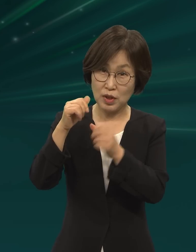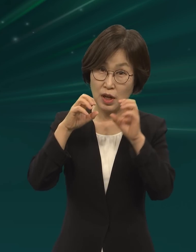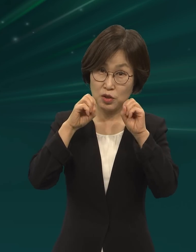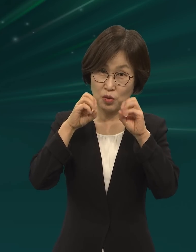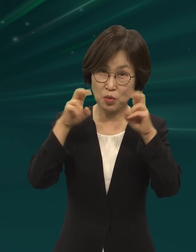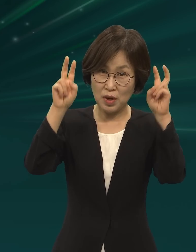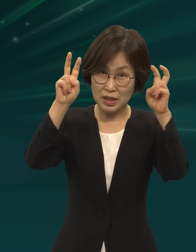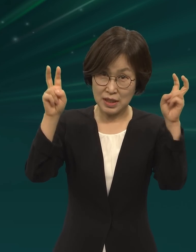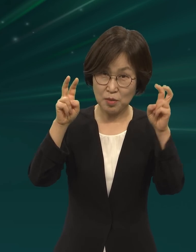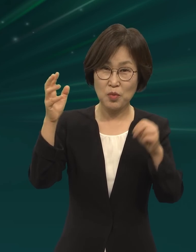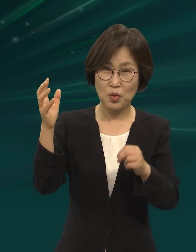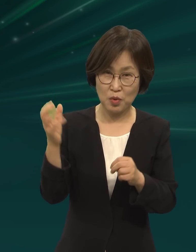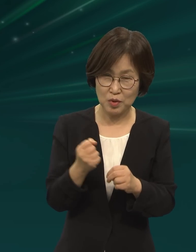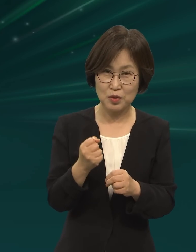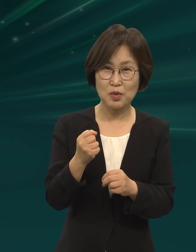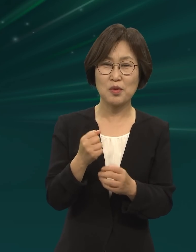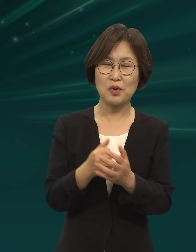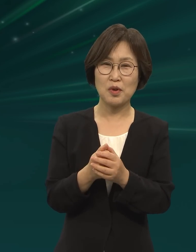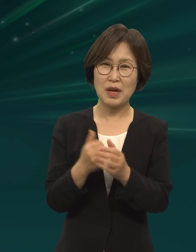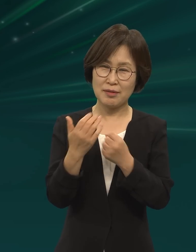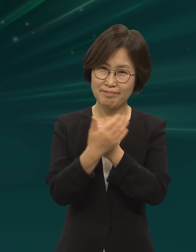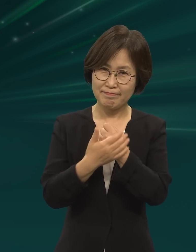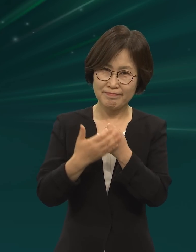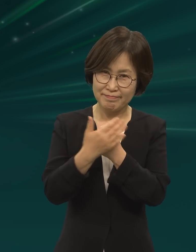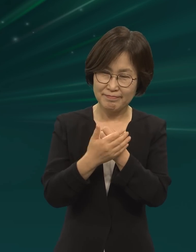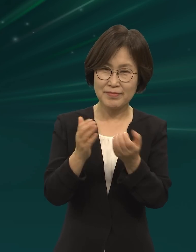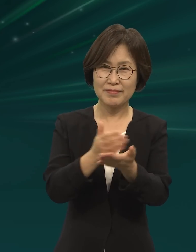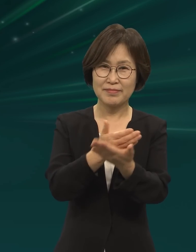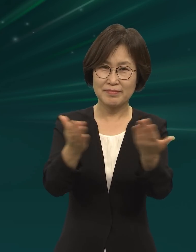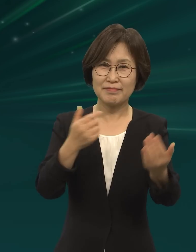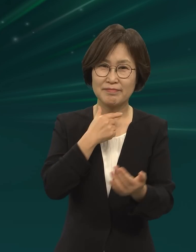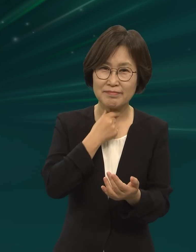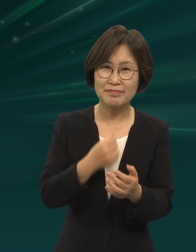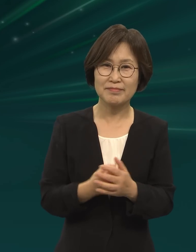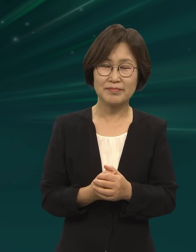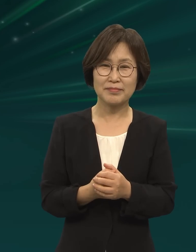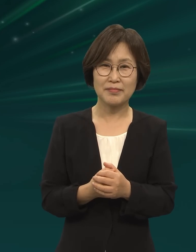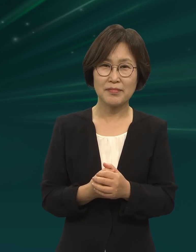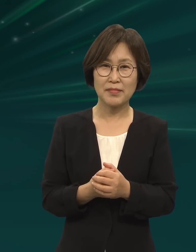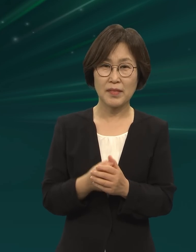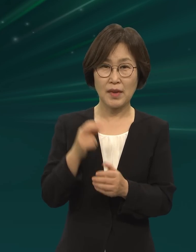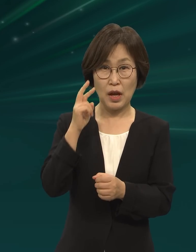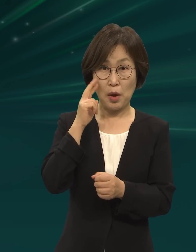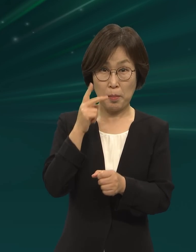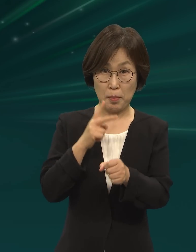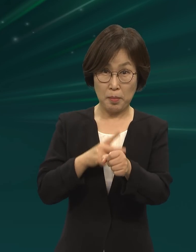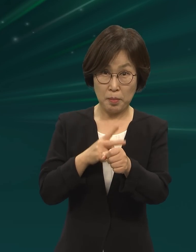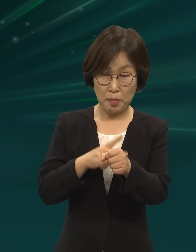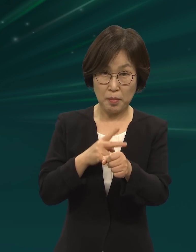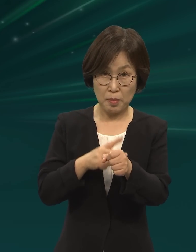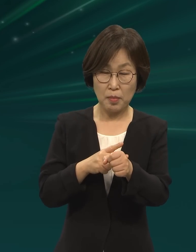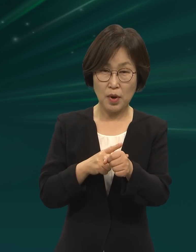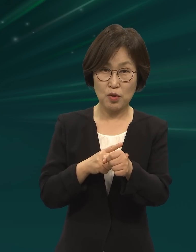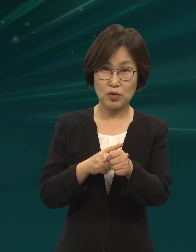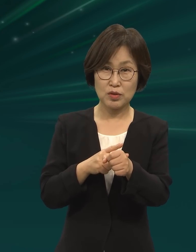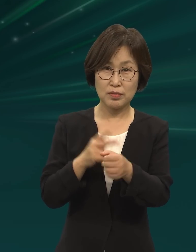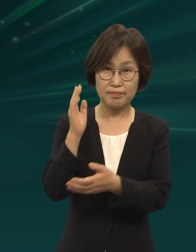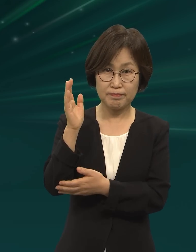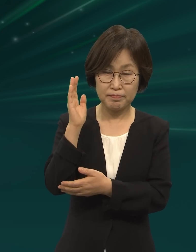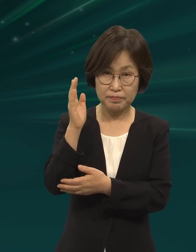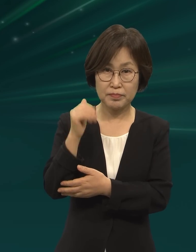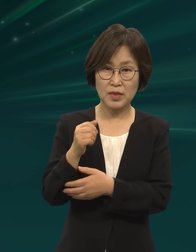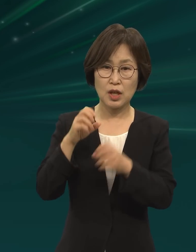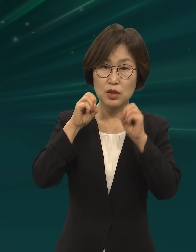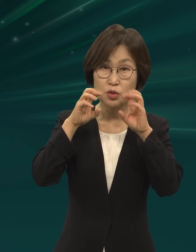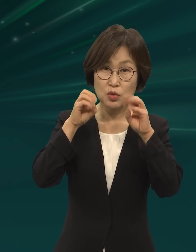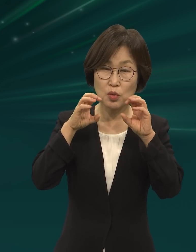제목으로 여러분과 함께 마음을 나누기를 원합니다. 바울의 오늘 본문에서 4가지 선교 사명을